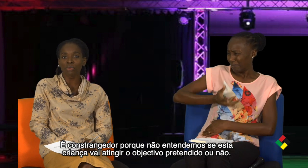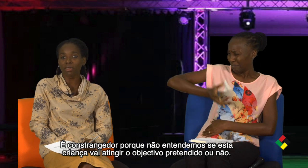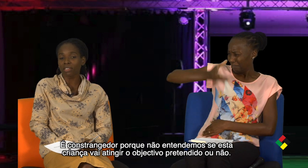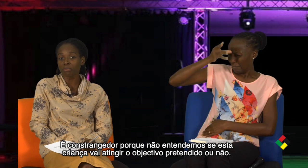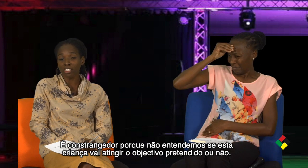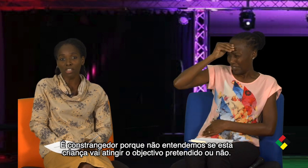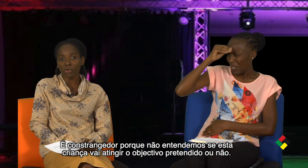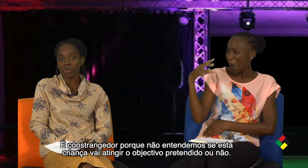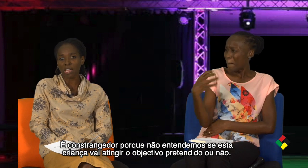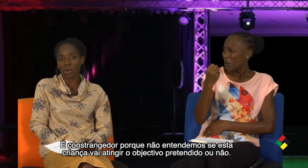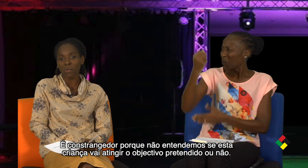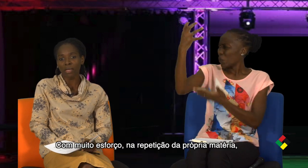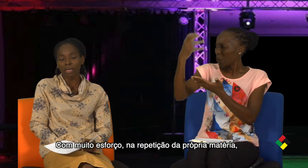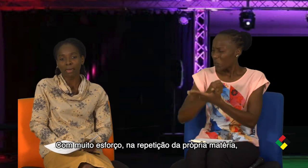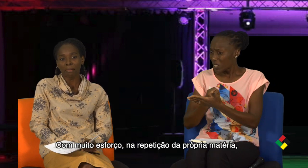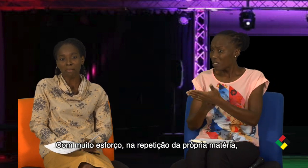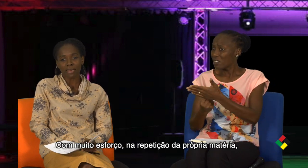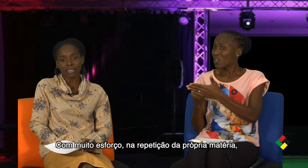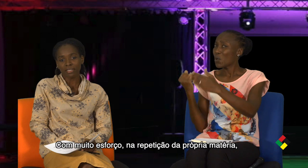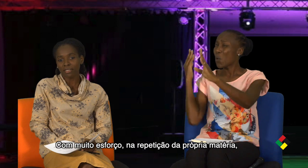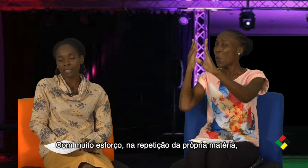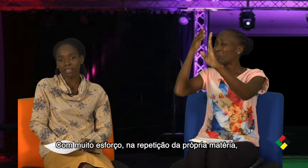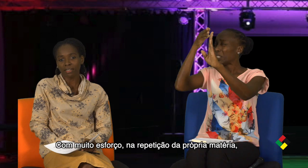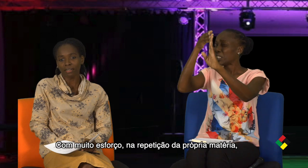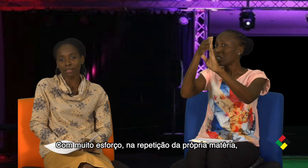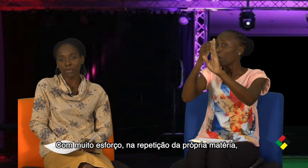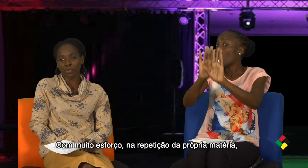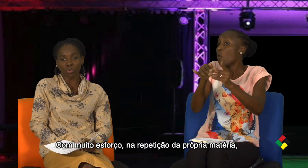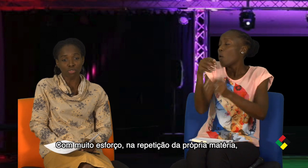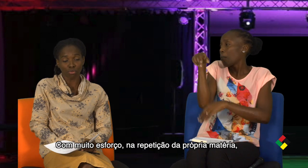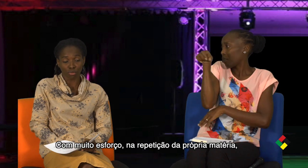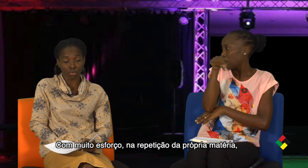que pretende ou não, mas com todo o esforço,